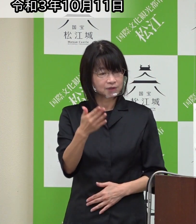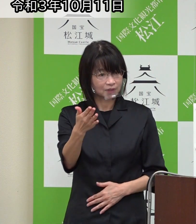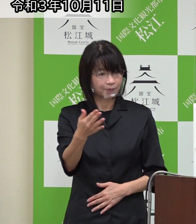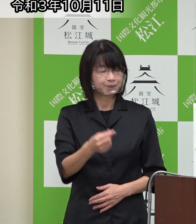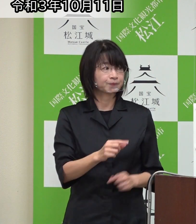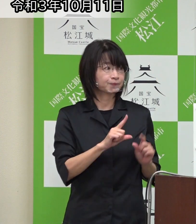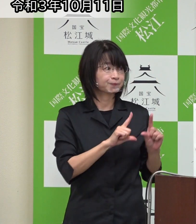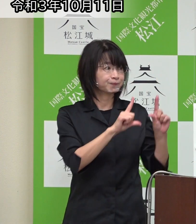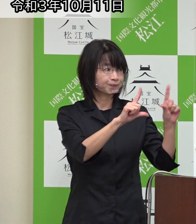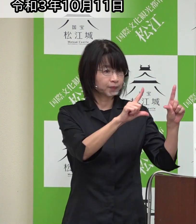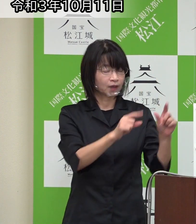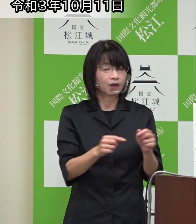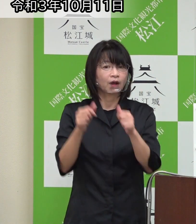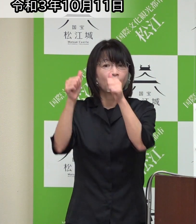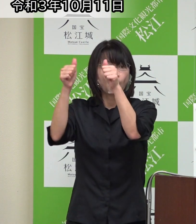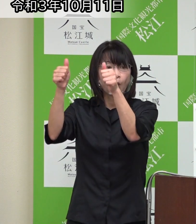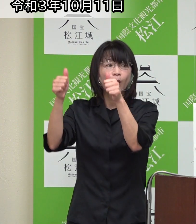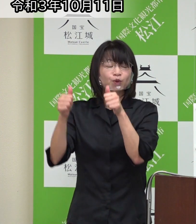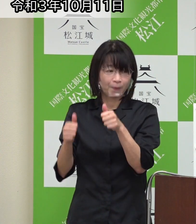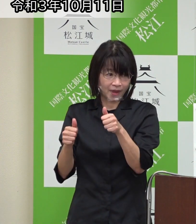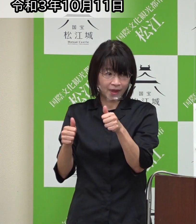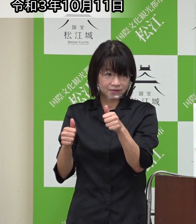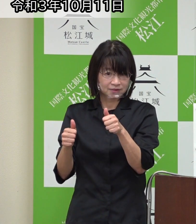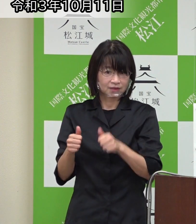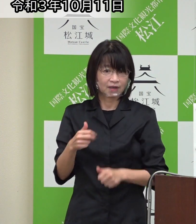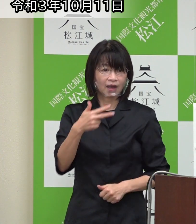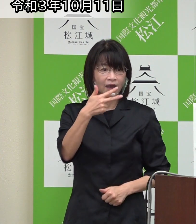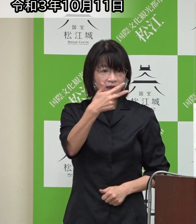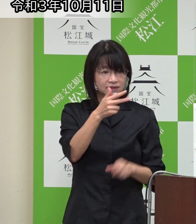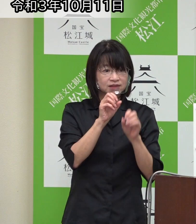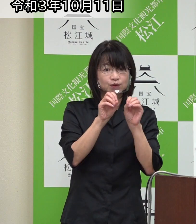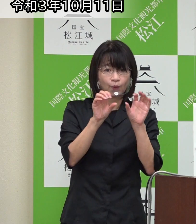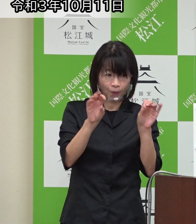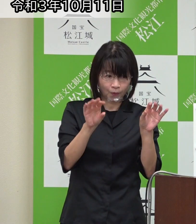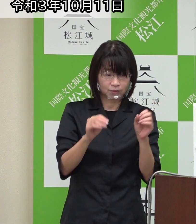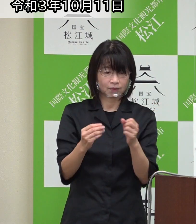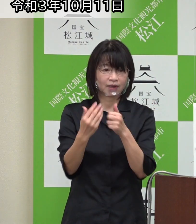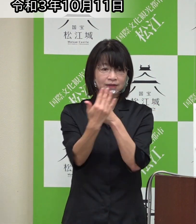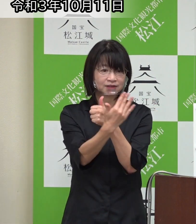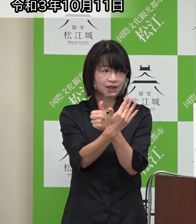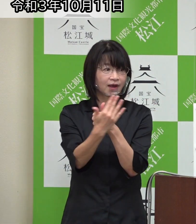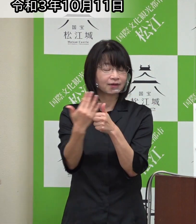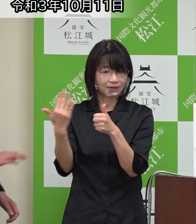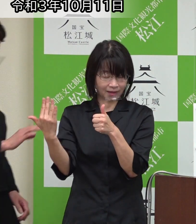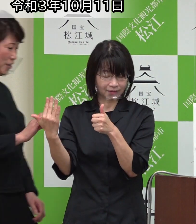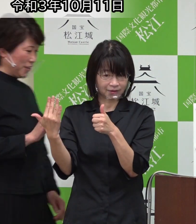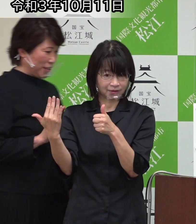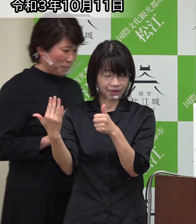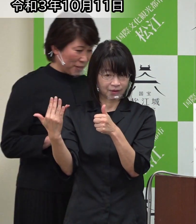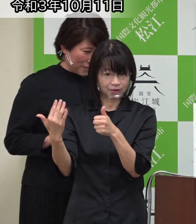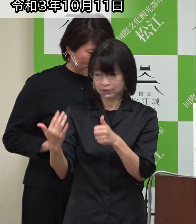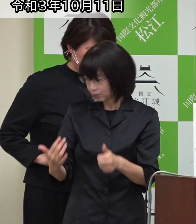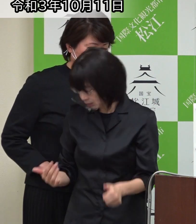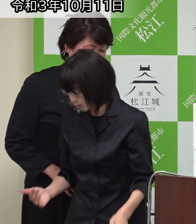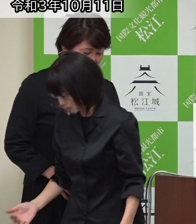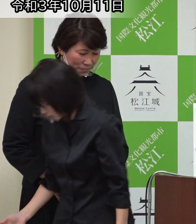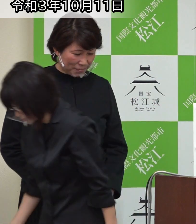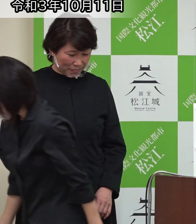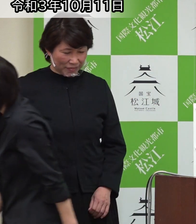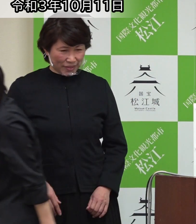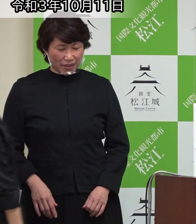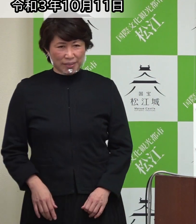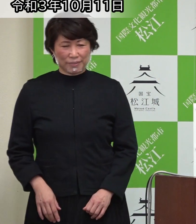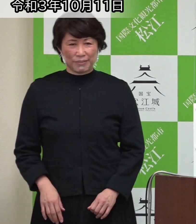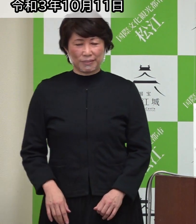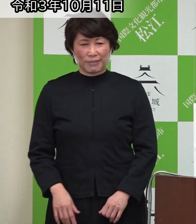ームページであり司法であり、でまたこの記者会見の場であり、 で、まあ、やっぱりこうメディアの皆さんに取り上げ